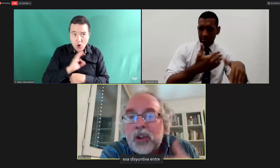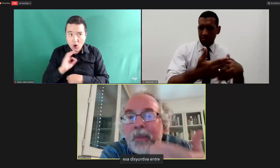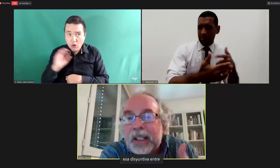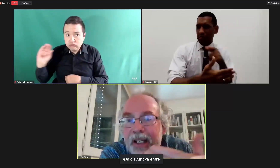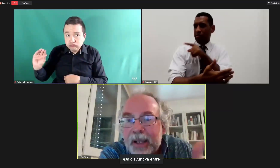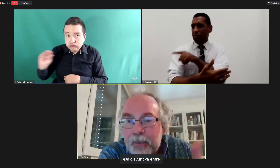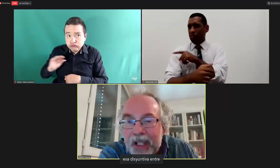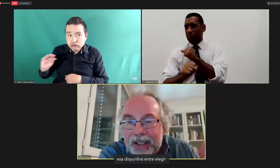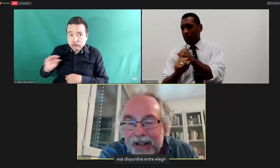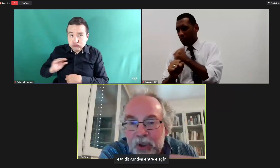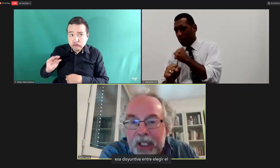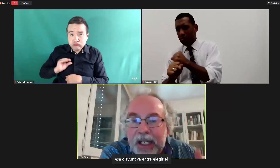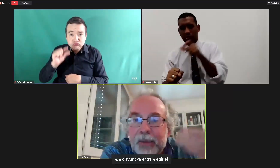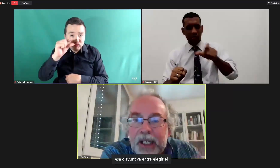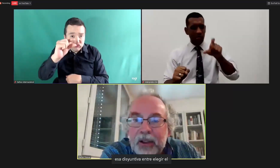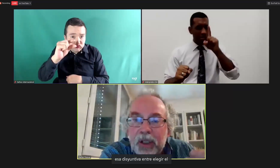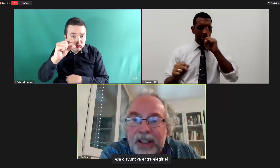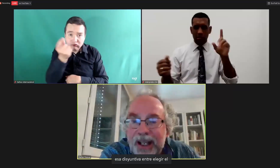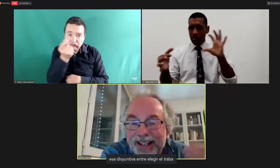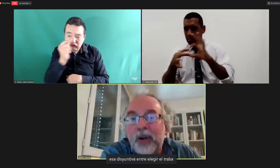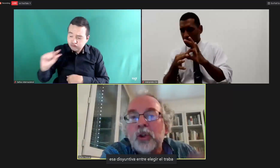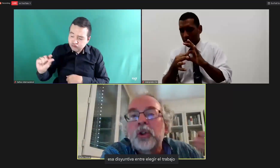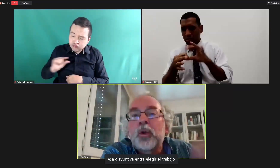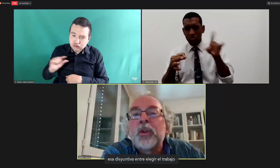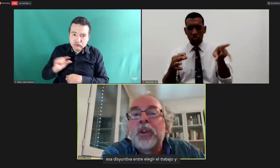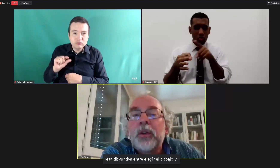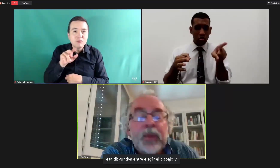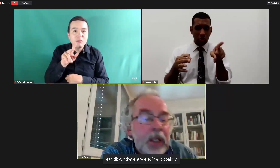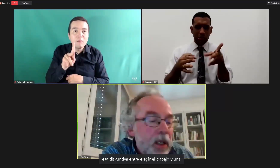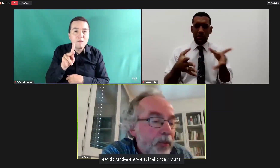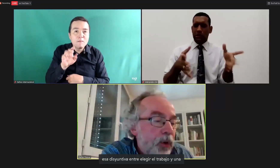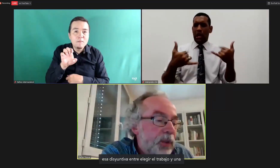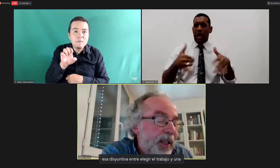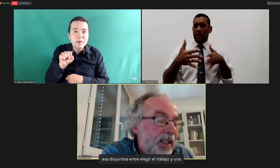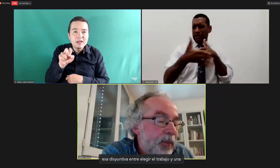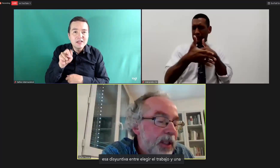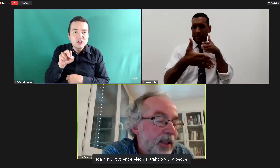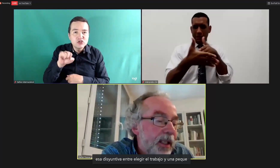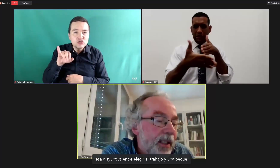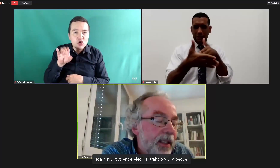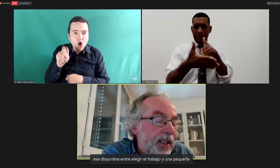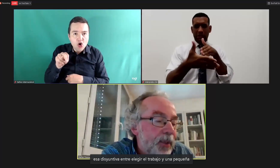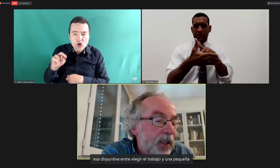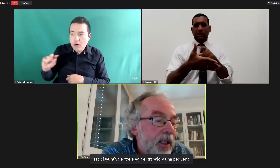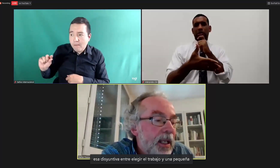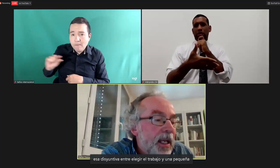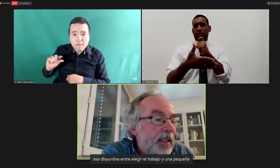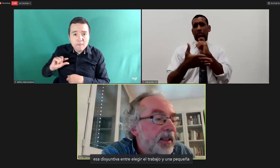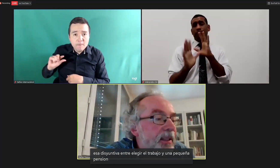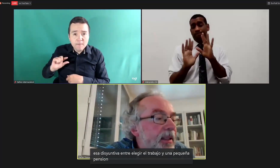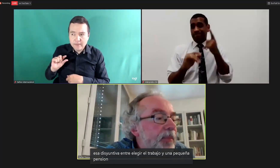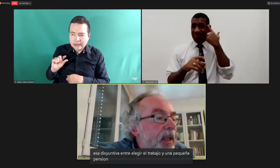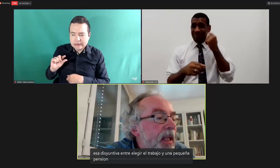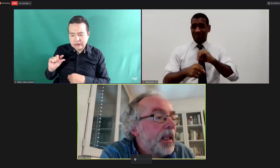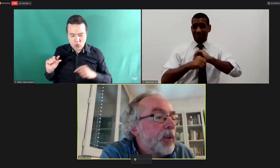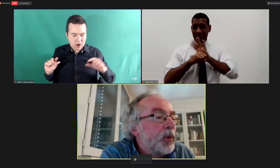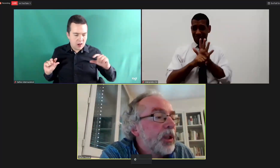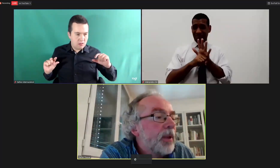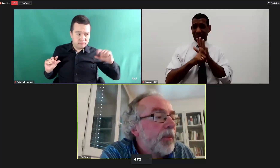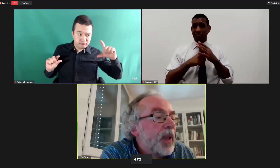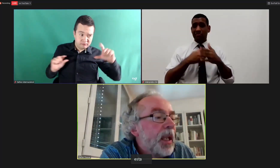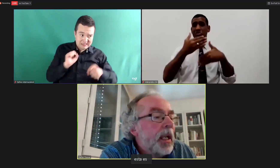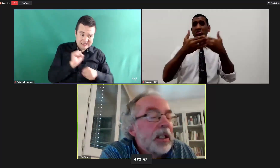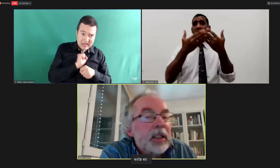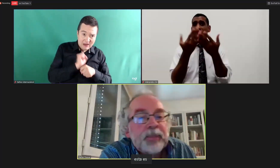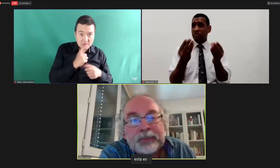una barrera, y esas son barreras que tenemos que ir eliminando en esa reconstrucción post-pandemia de la que ya también antes